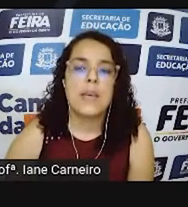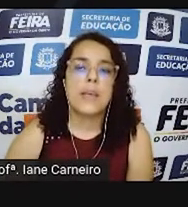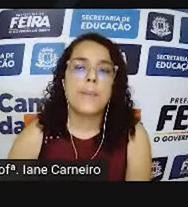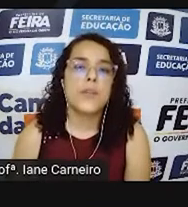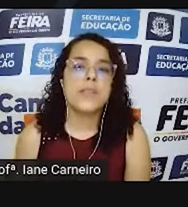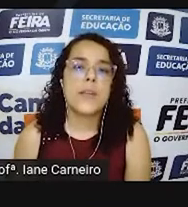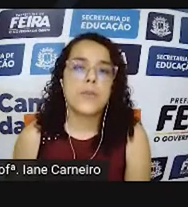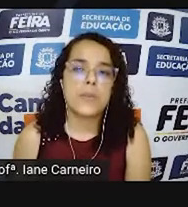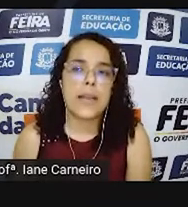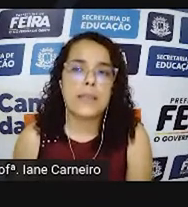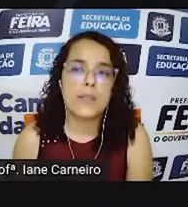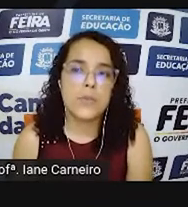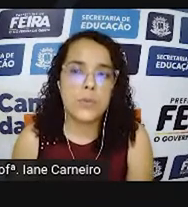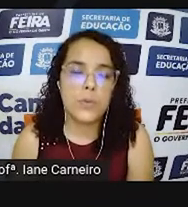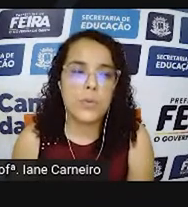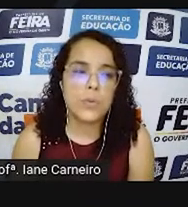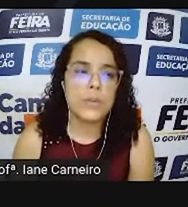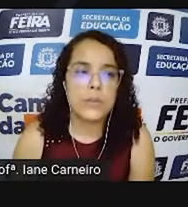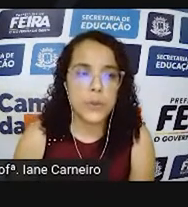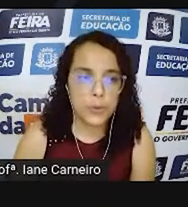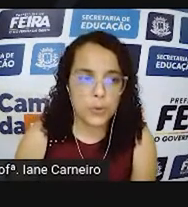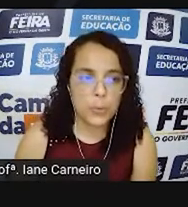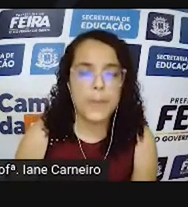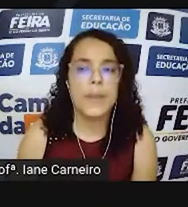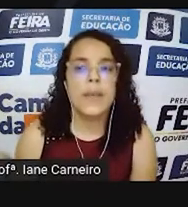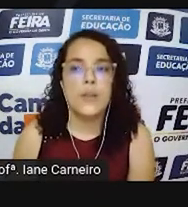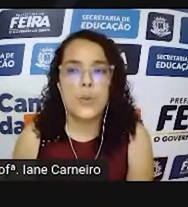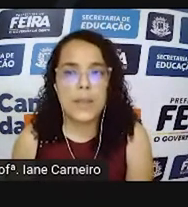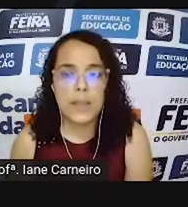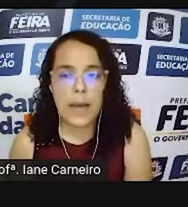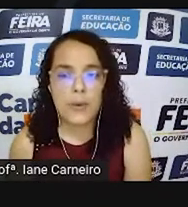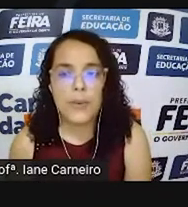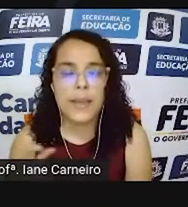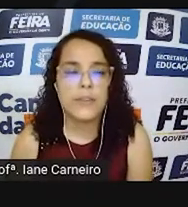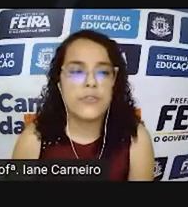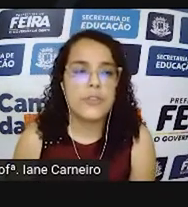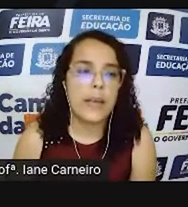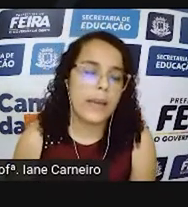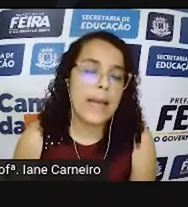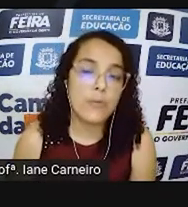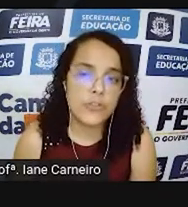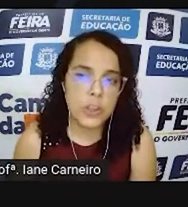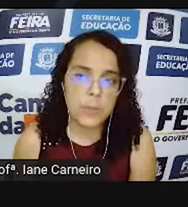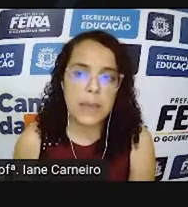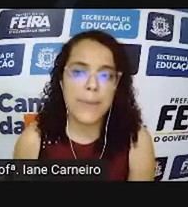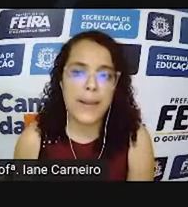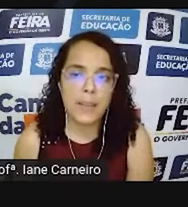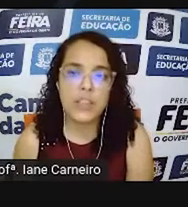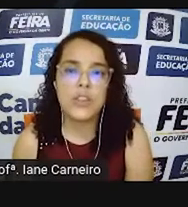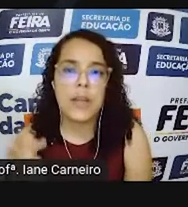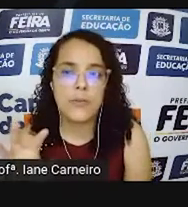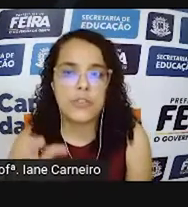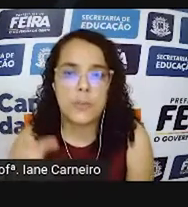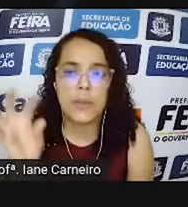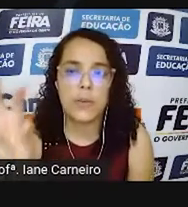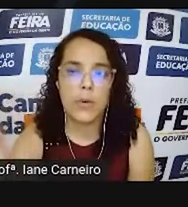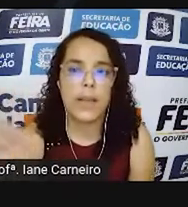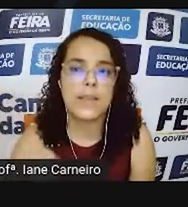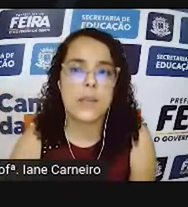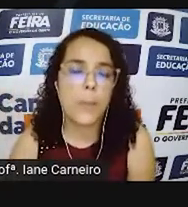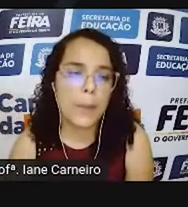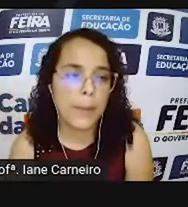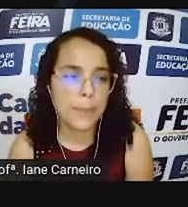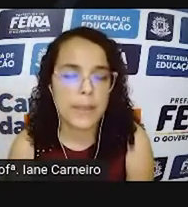lives que podem ser encontradas no YouTube, no canal, né, da Undime, na playlist da Undime